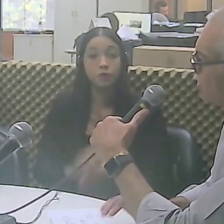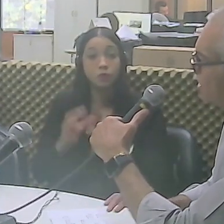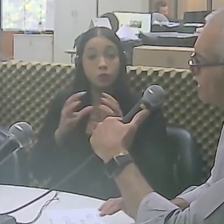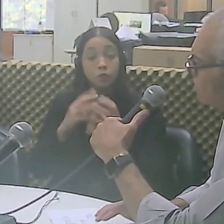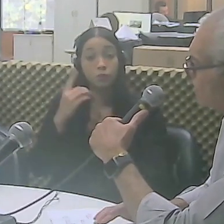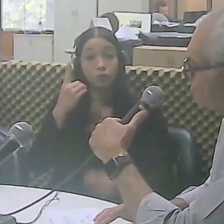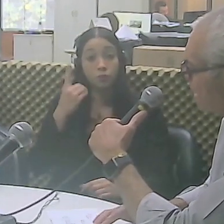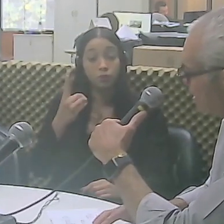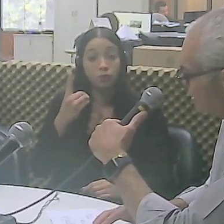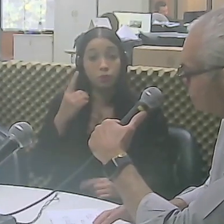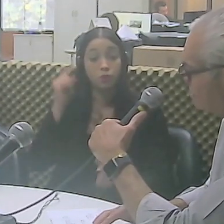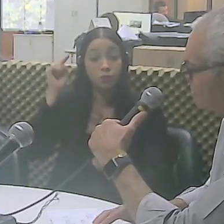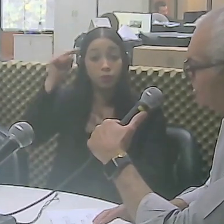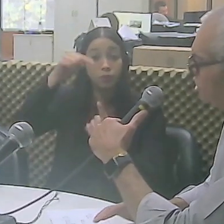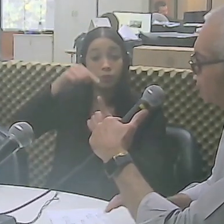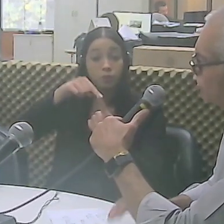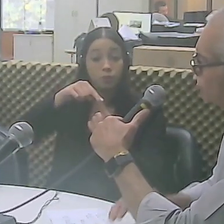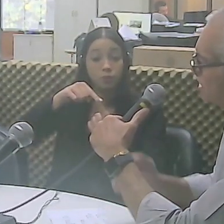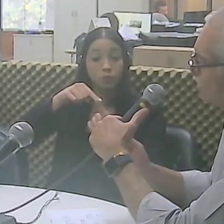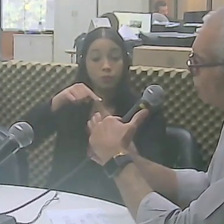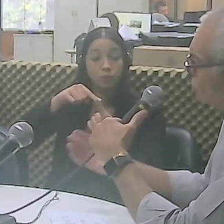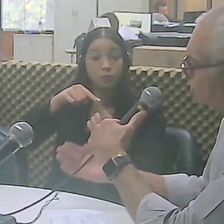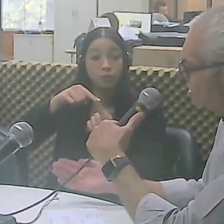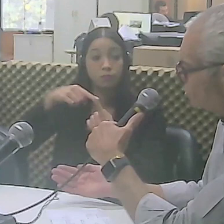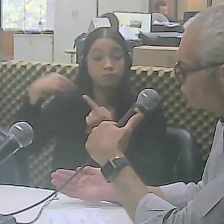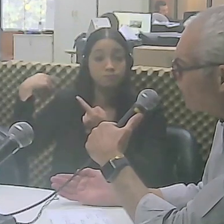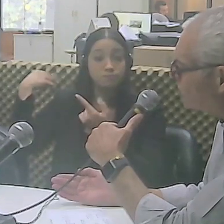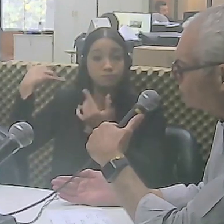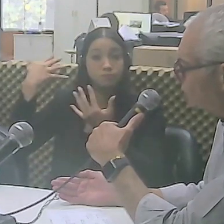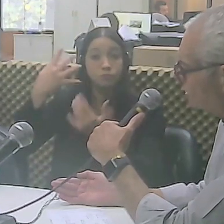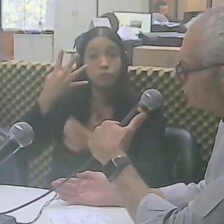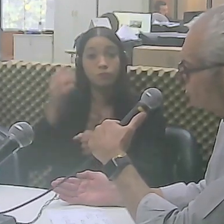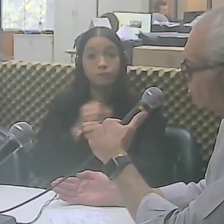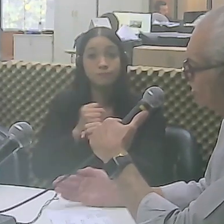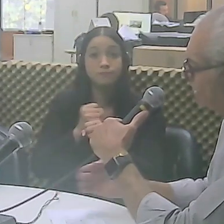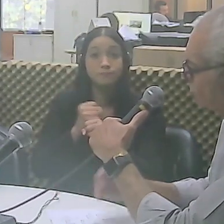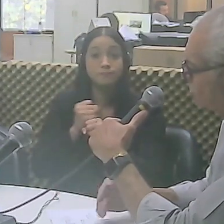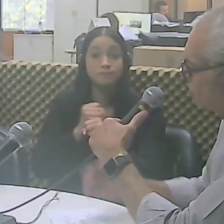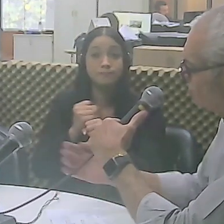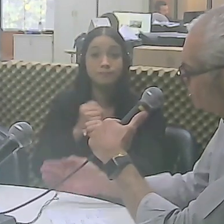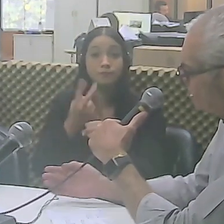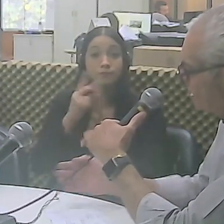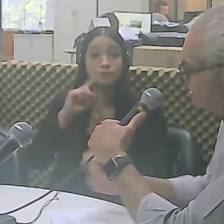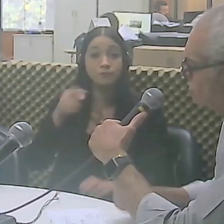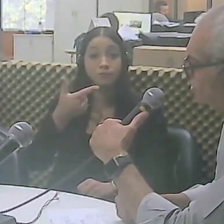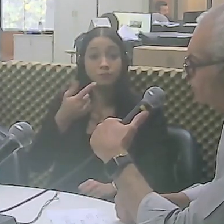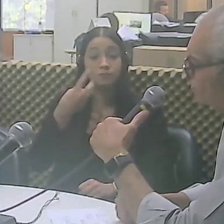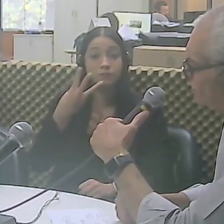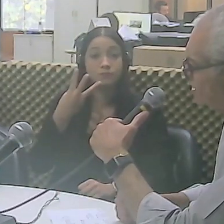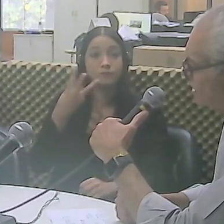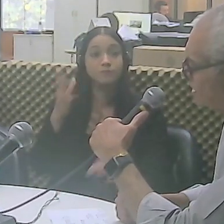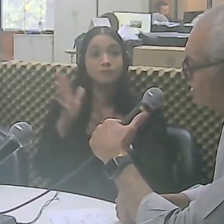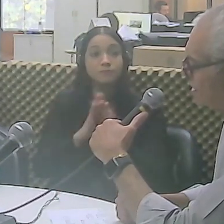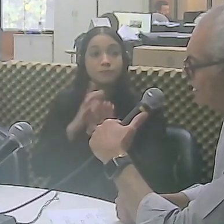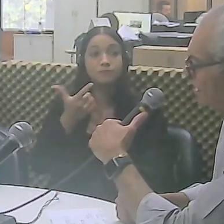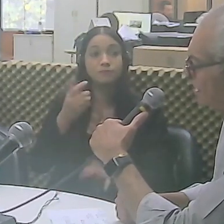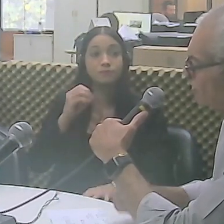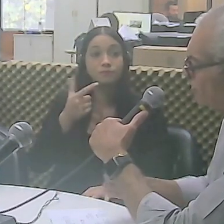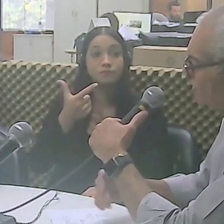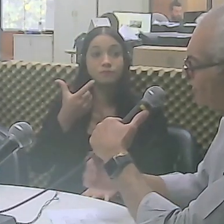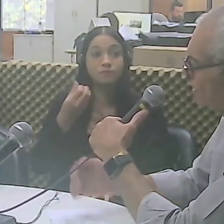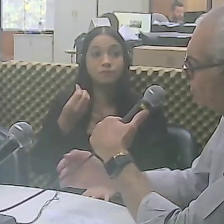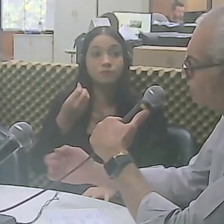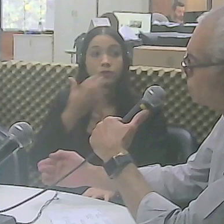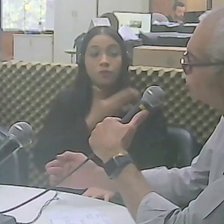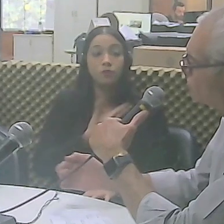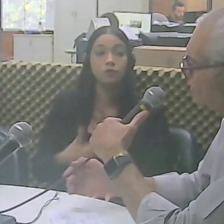o programa tem uma meta de produzir ao longo desses 4 anos, né, 2023 a 2026, o